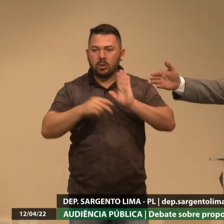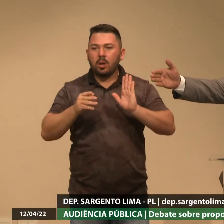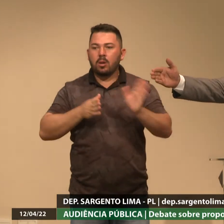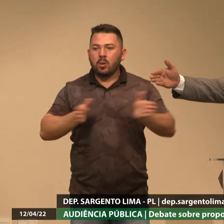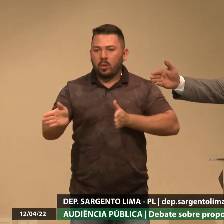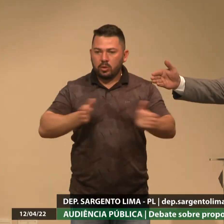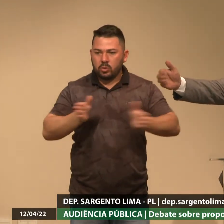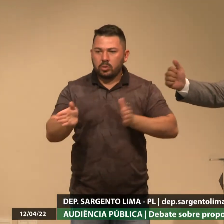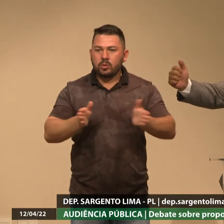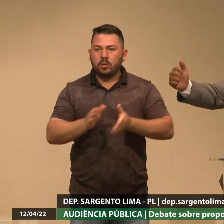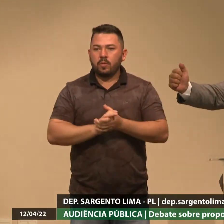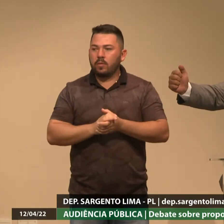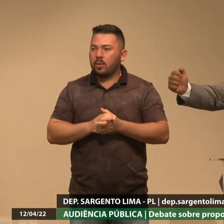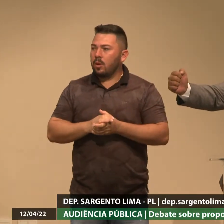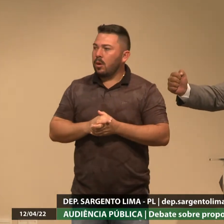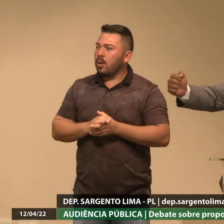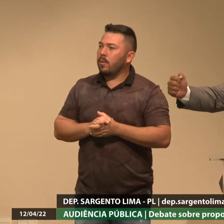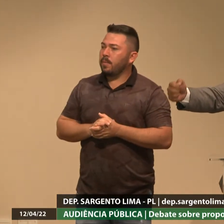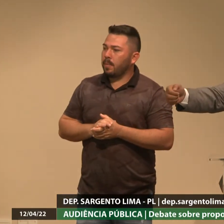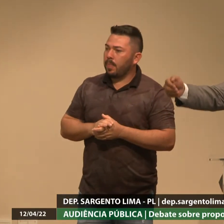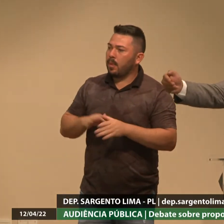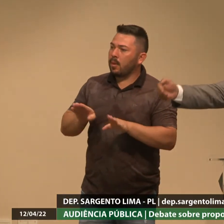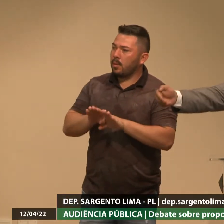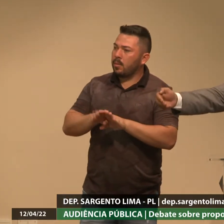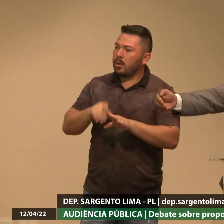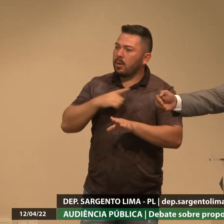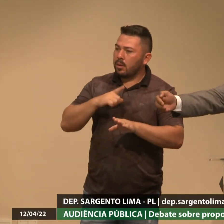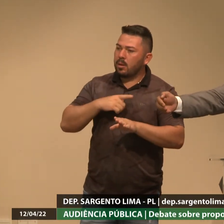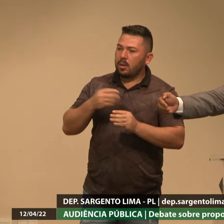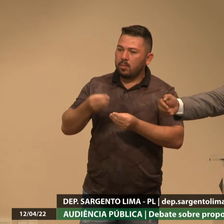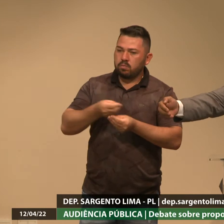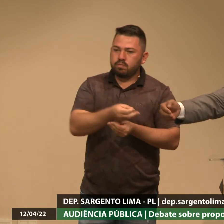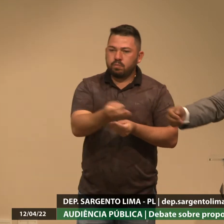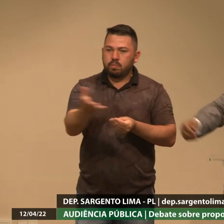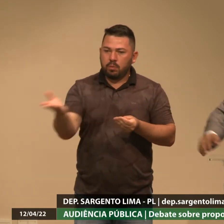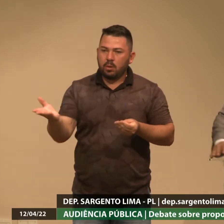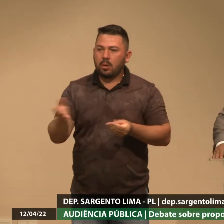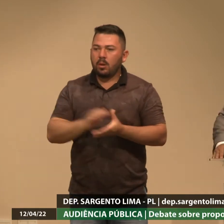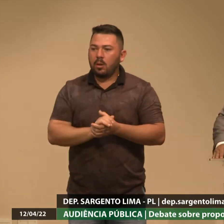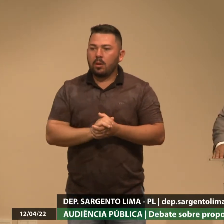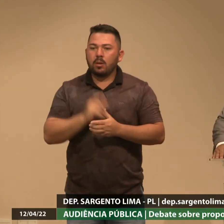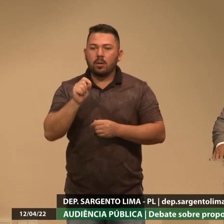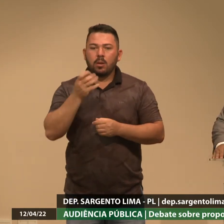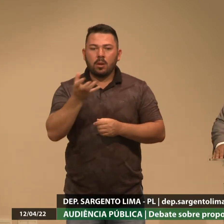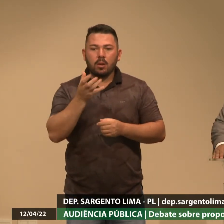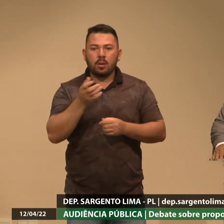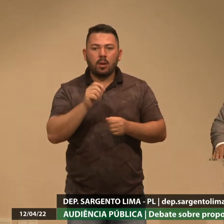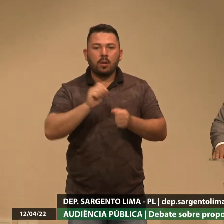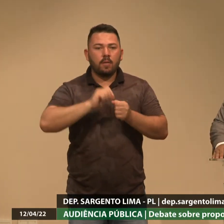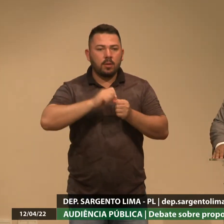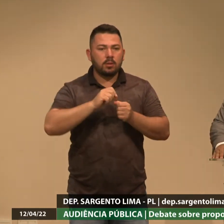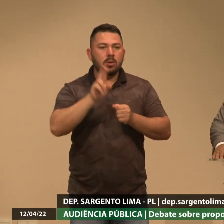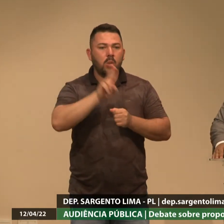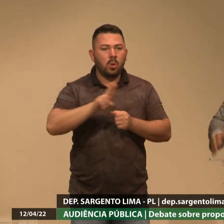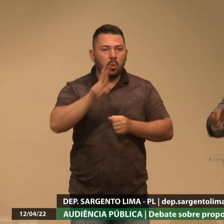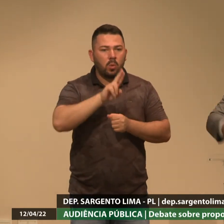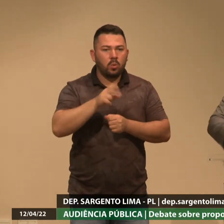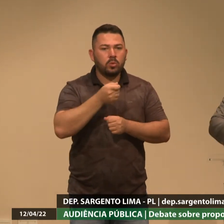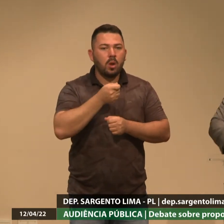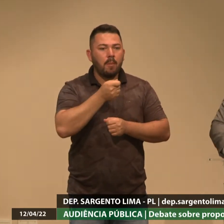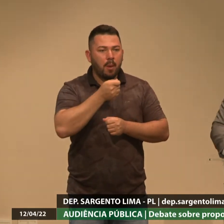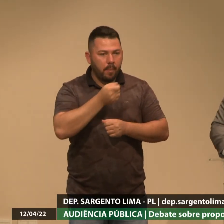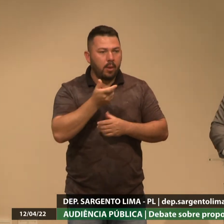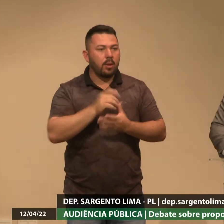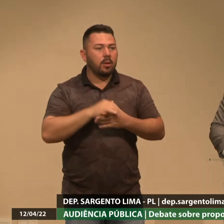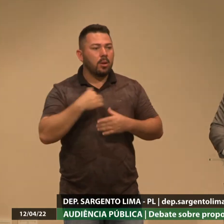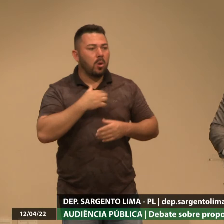nossa Assessoria deve estar distribuindo ali também as fichas de inscrição para quem quiser fazer uso da palavra né Nós vamos dar oportunidade de três minutos e